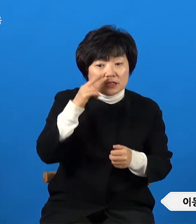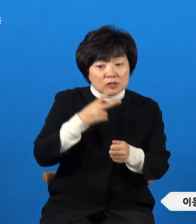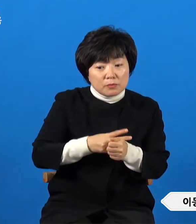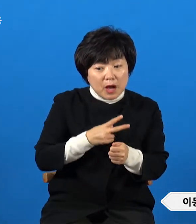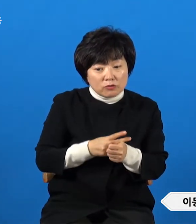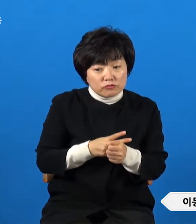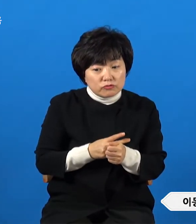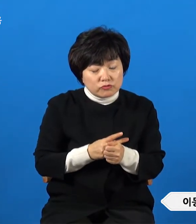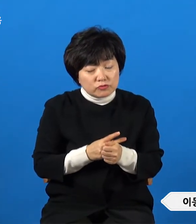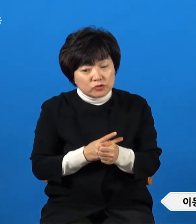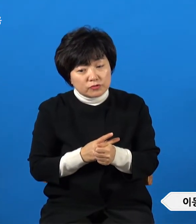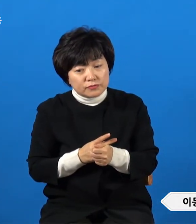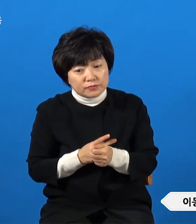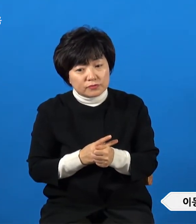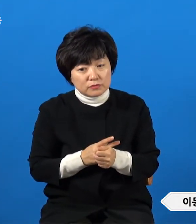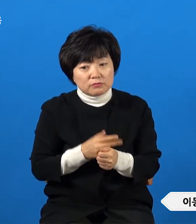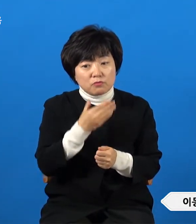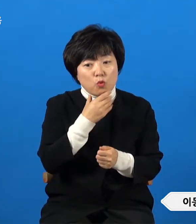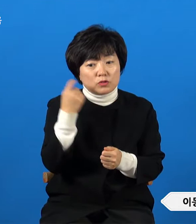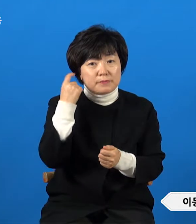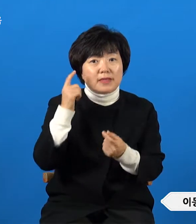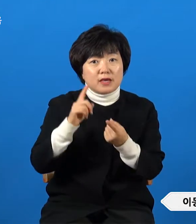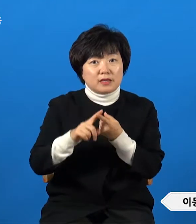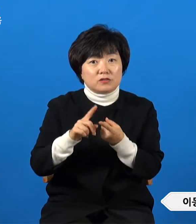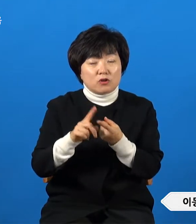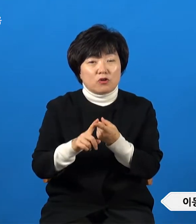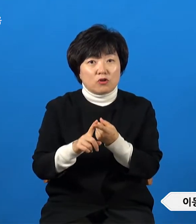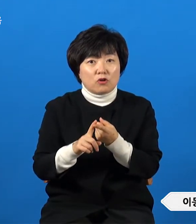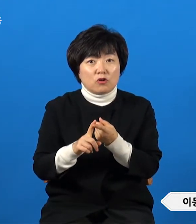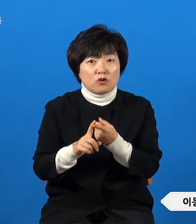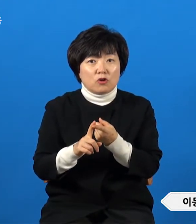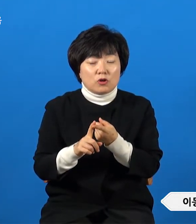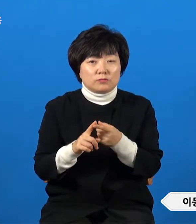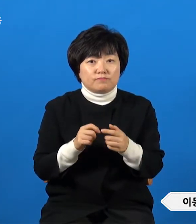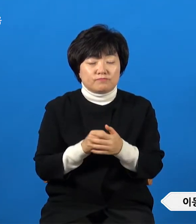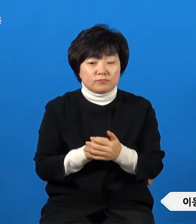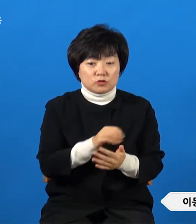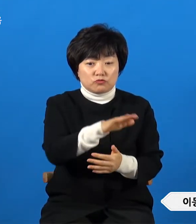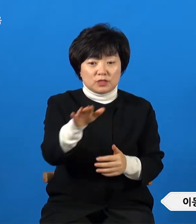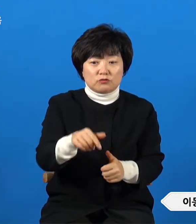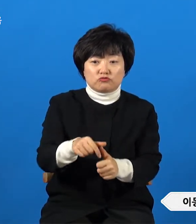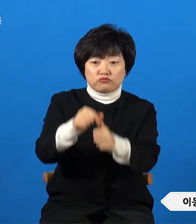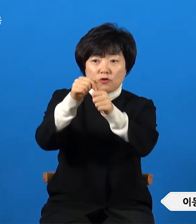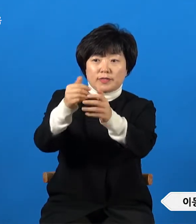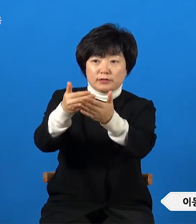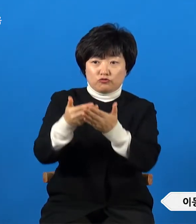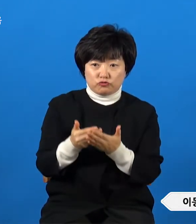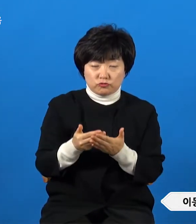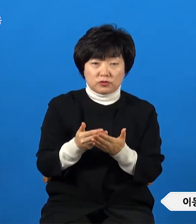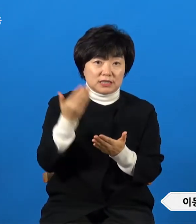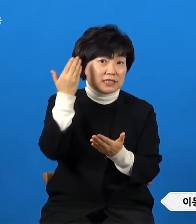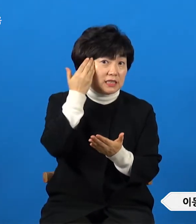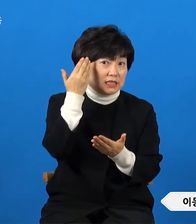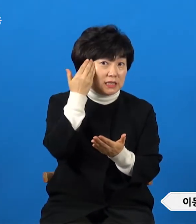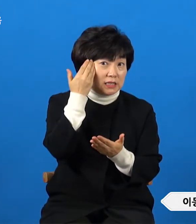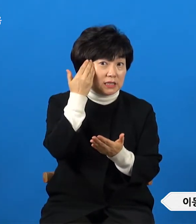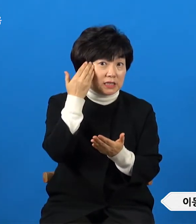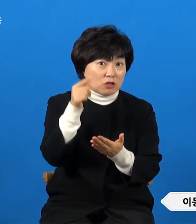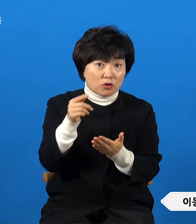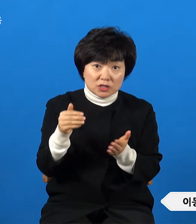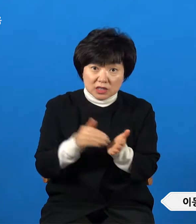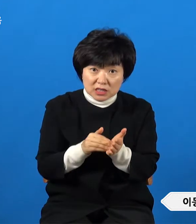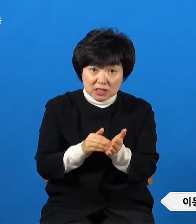거기에서 멈추지 않습니다. 성경은 우리를 구원만 하는 지식이 아니에요. 구원만 하는 것이 아니에요. 거기서 끝나지